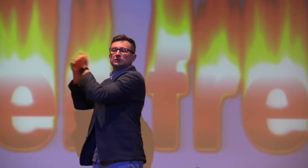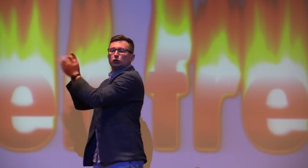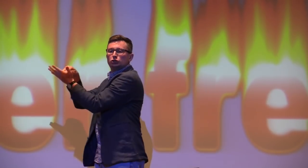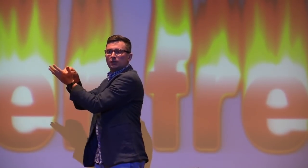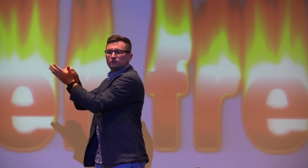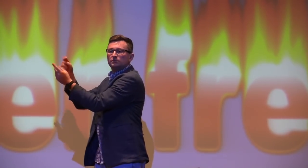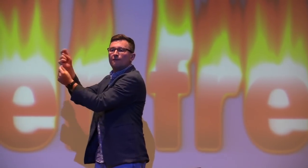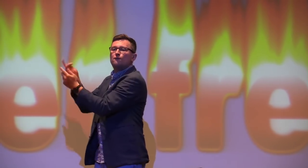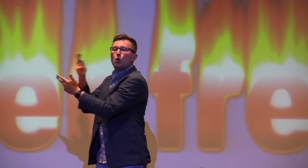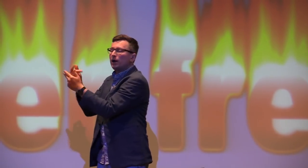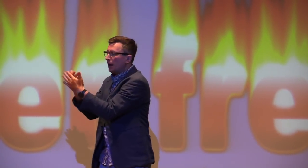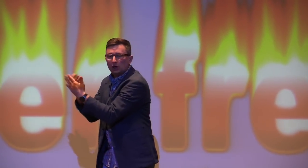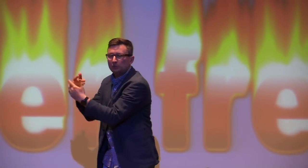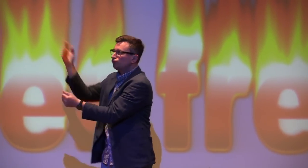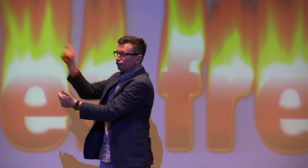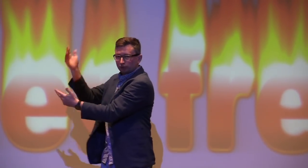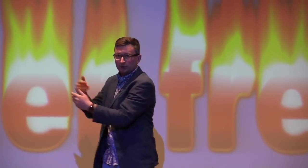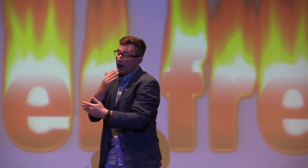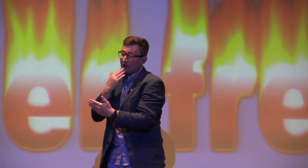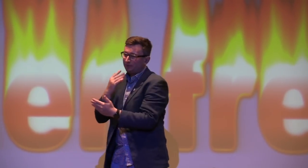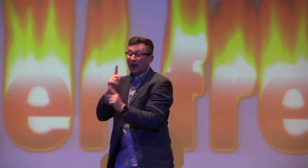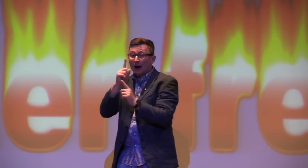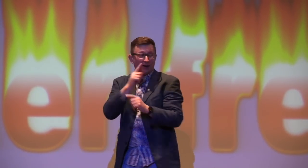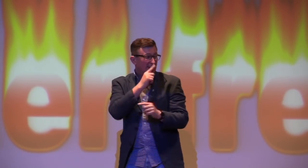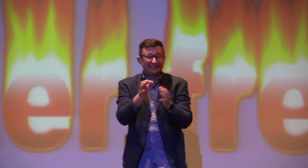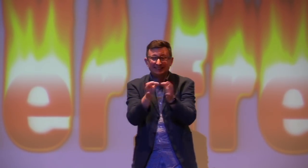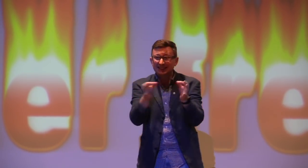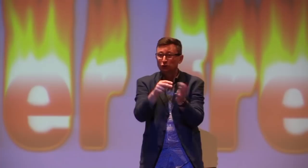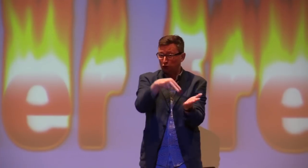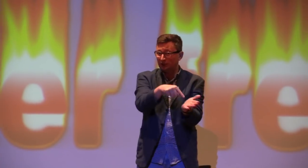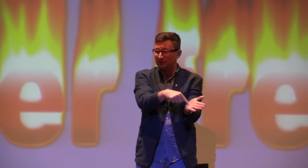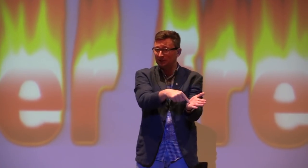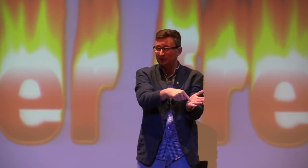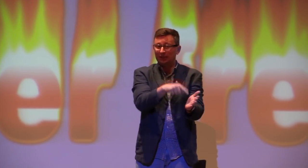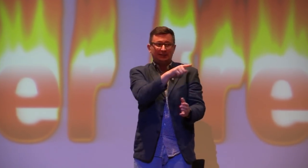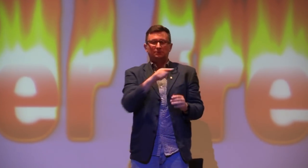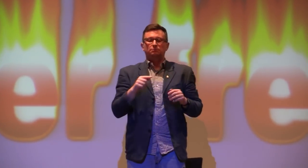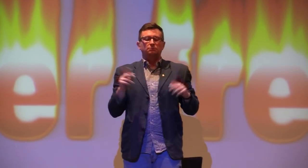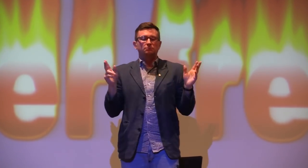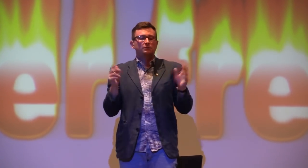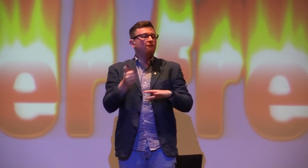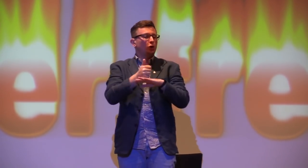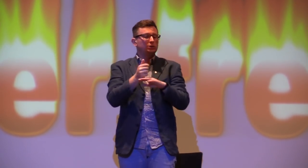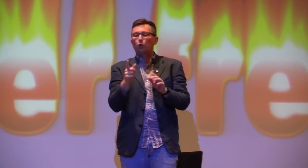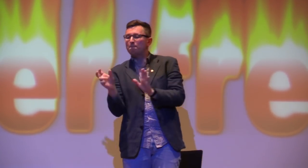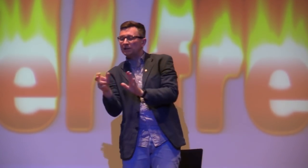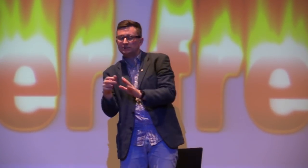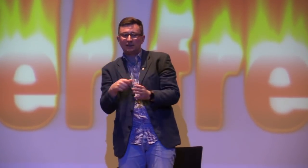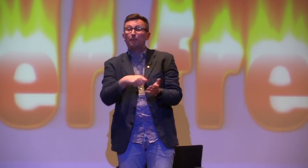auch, bei uns in der Satzung steht nun mal auch Ehrenamt etc. Und wir haben auch versucht, Projektanträge zu